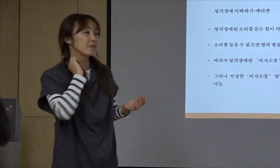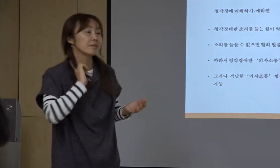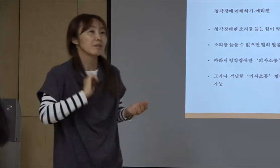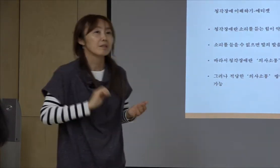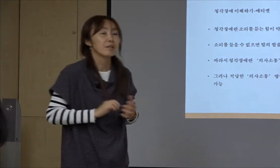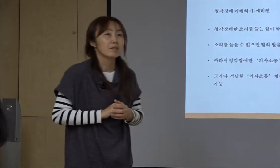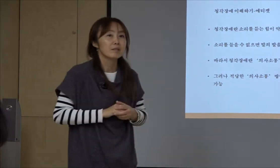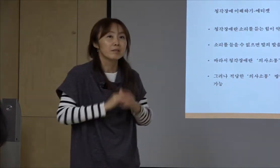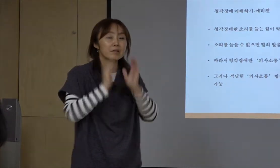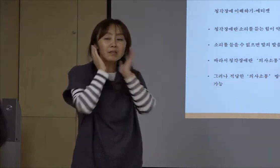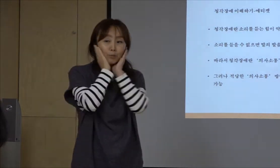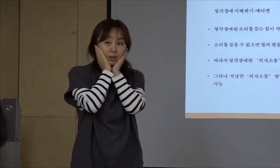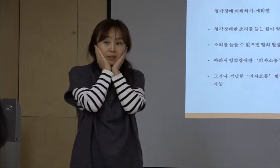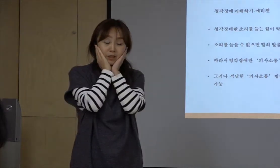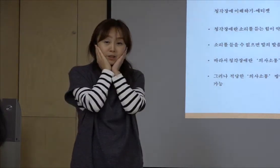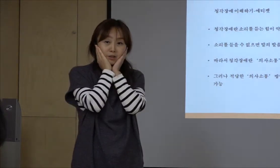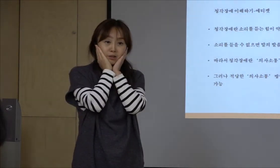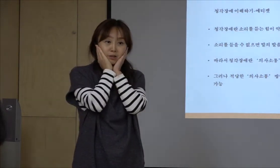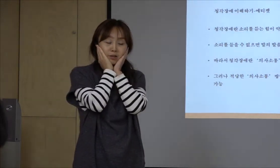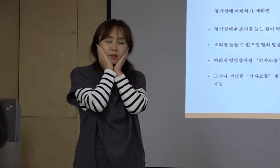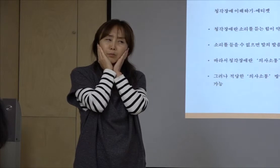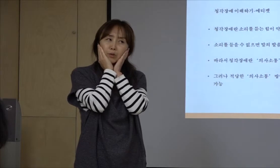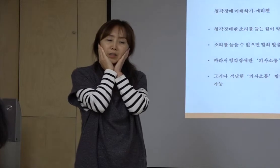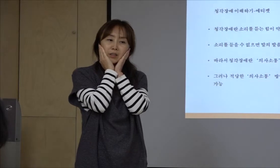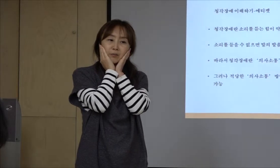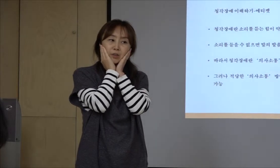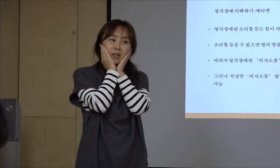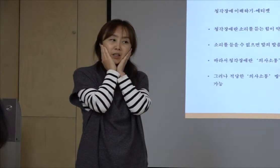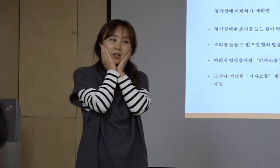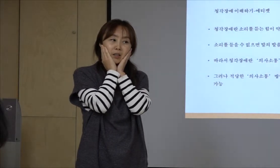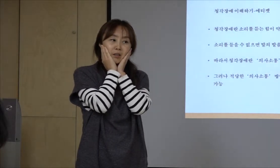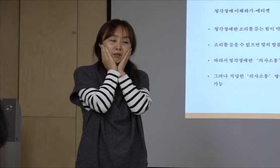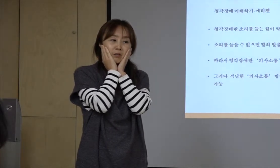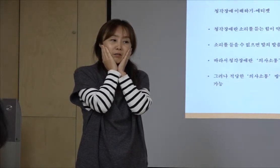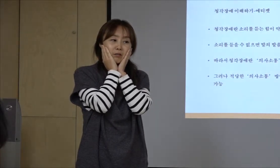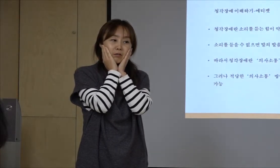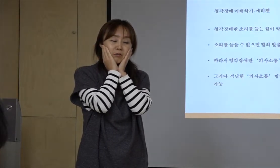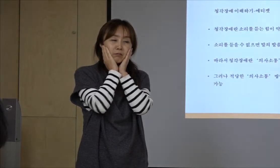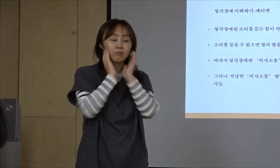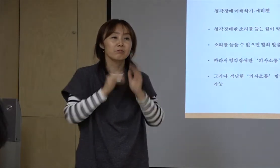청각장애인들은 듣지를 못하잖아요. 듣지를 못하기 때문에